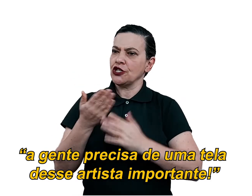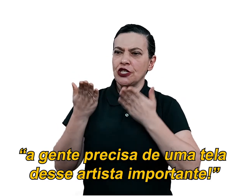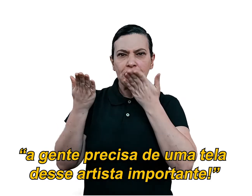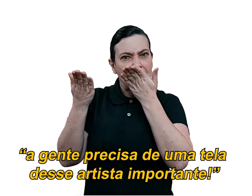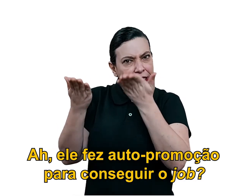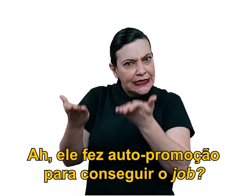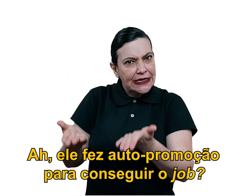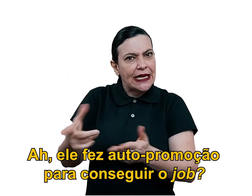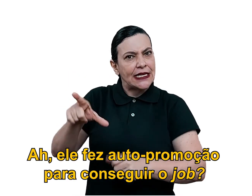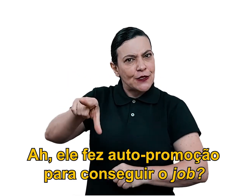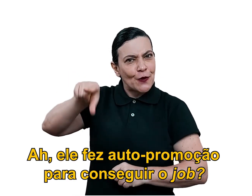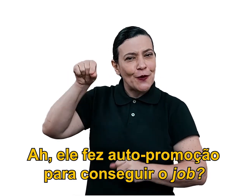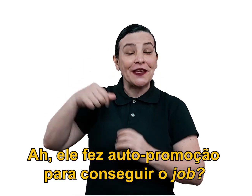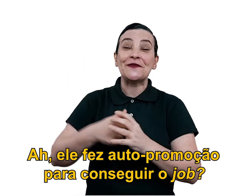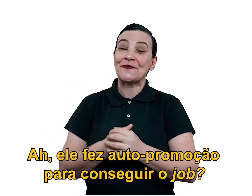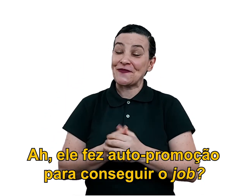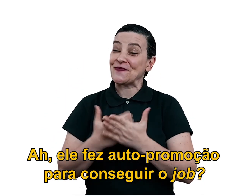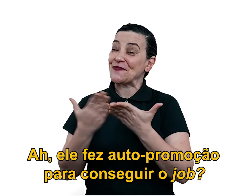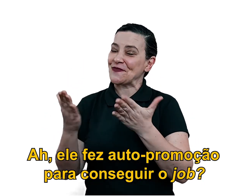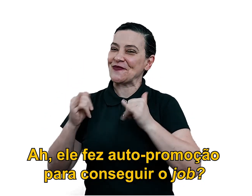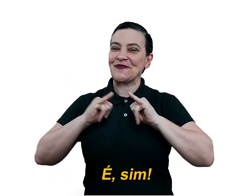importante. Fez autopromoção para conseguir o job?